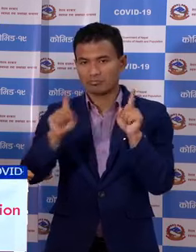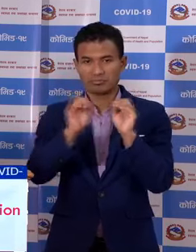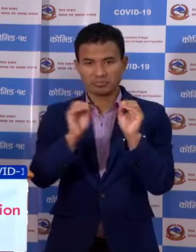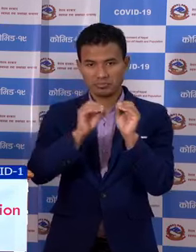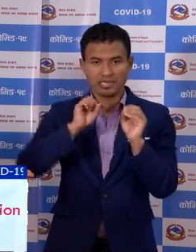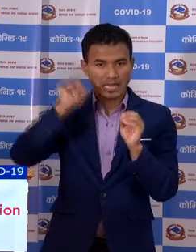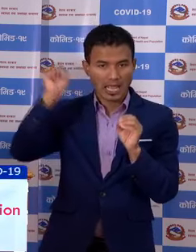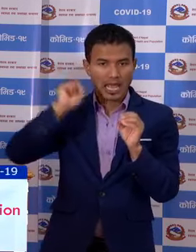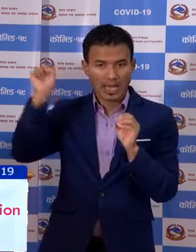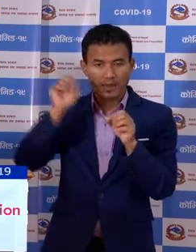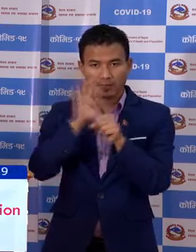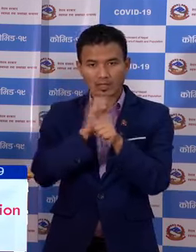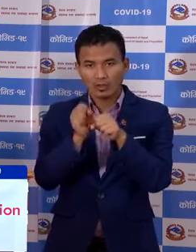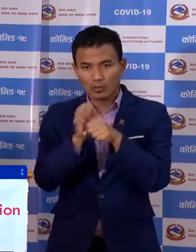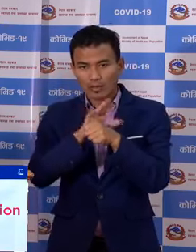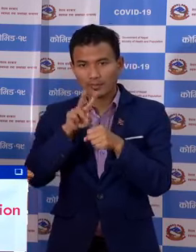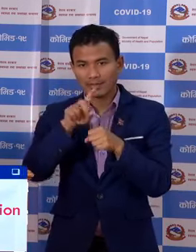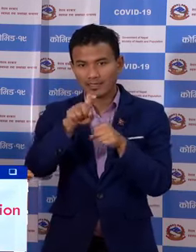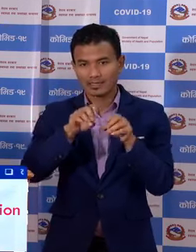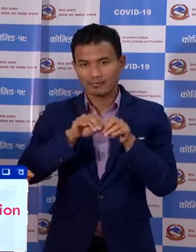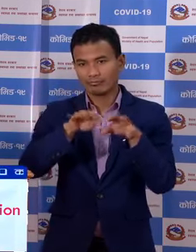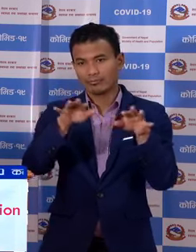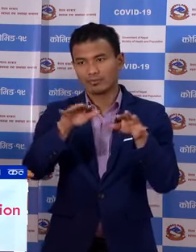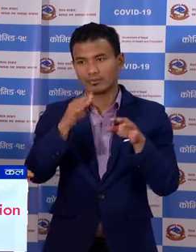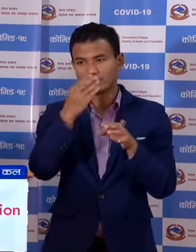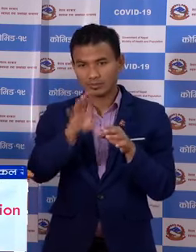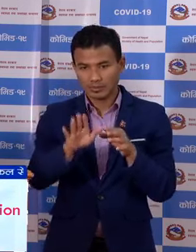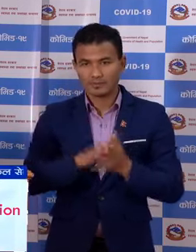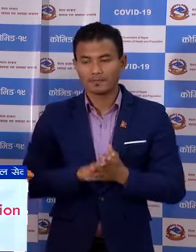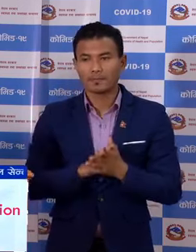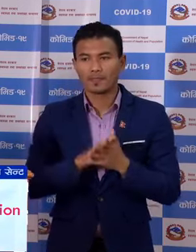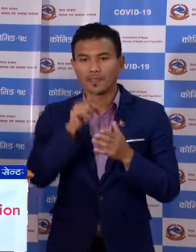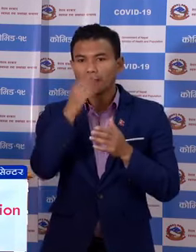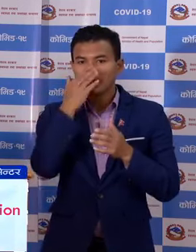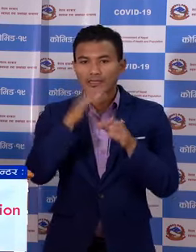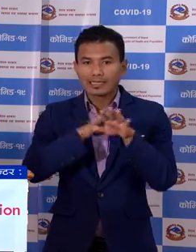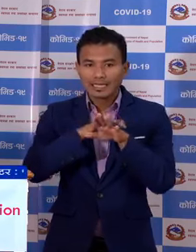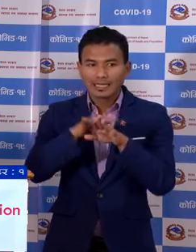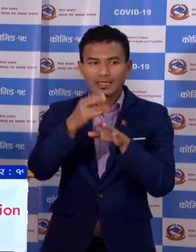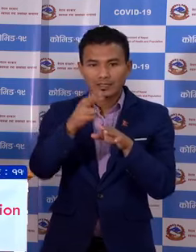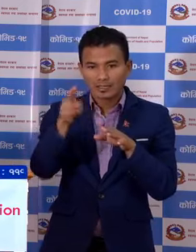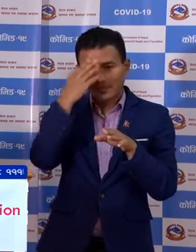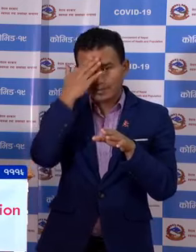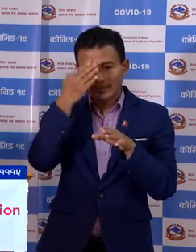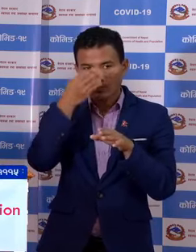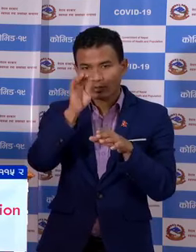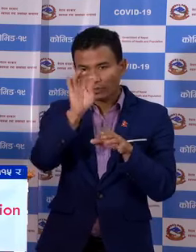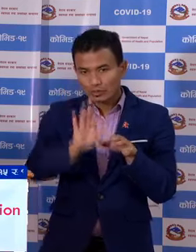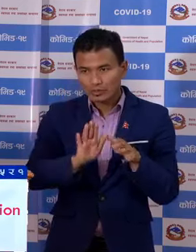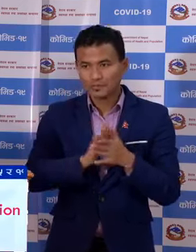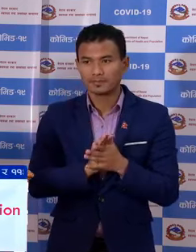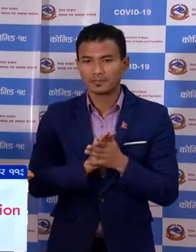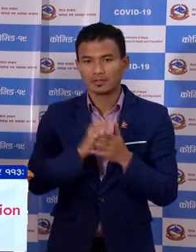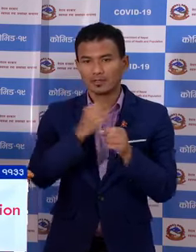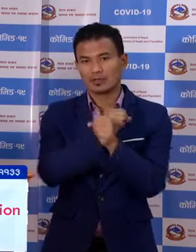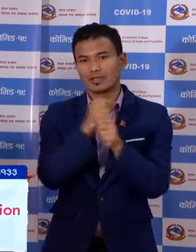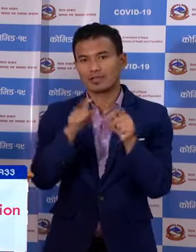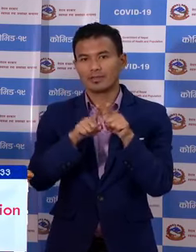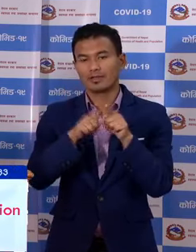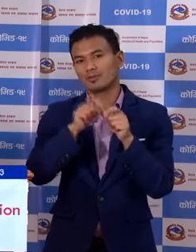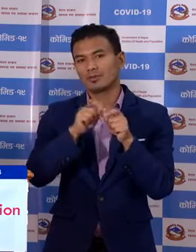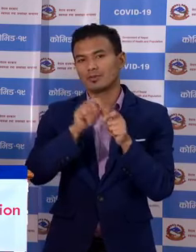नारा लगाउँदा कोरोना भाइरस धेरै निस्कने हुँदा धेरैजना संक्रमित हुने सम्भावना हुन्छ र खतरा